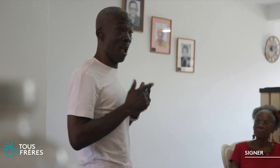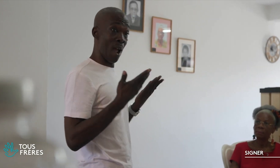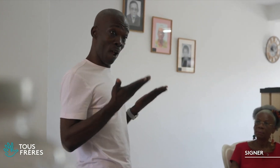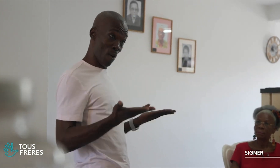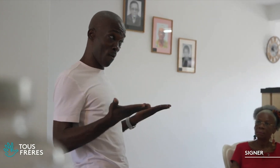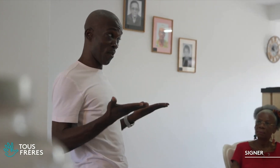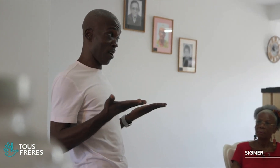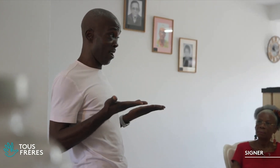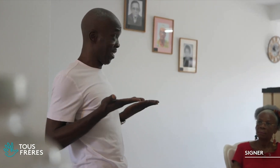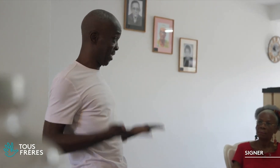Capesterre.